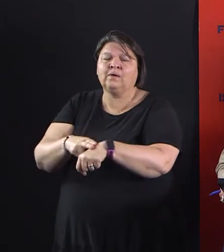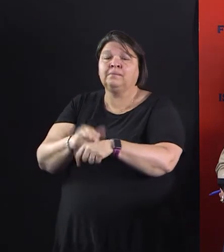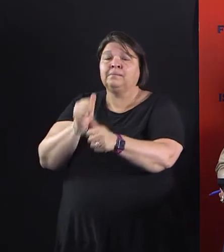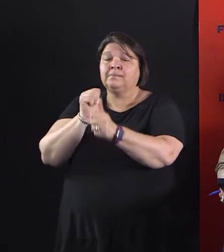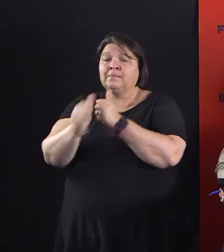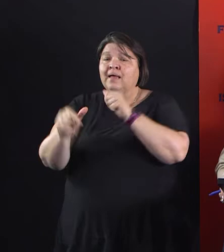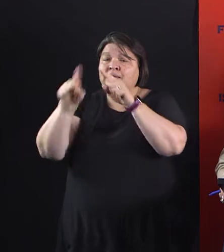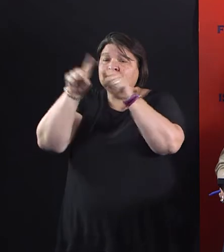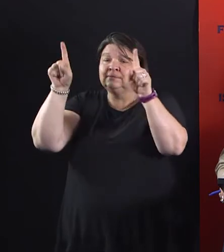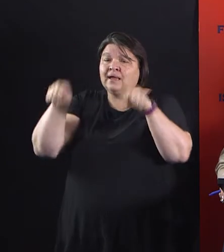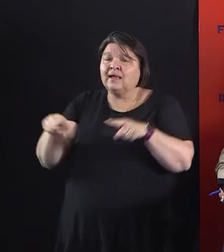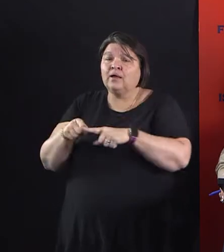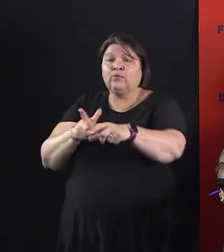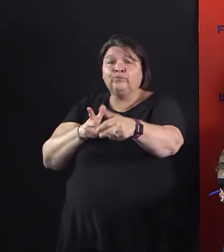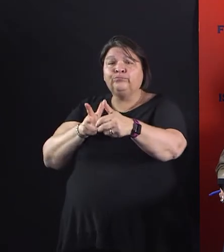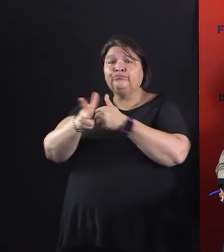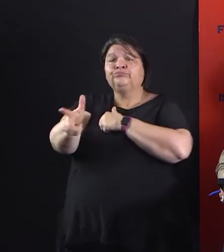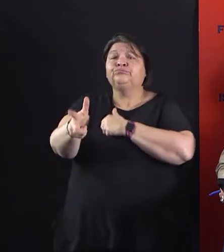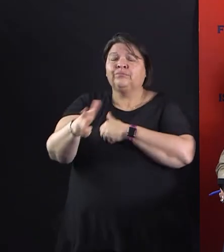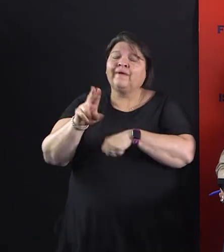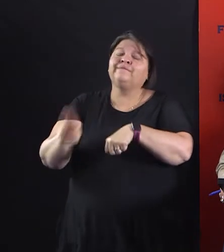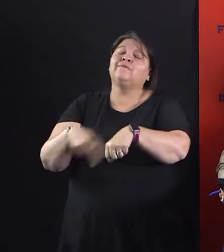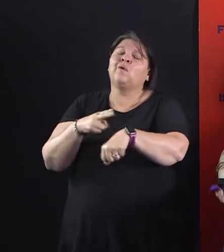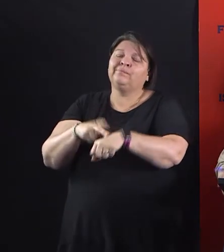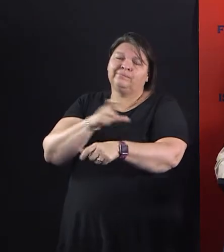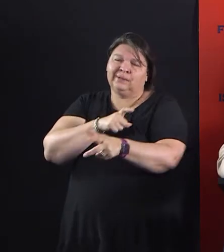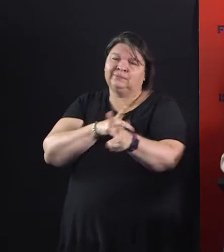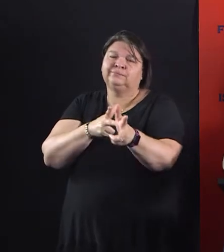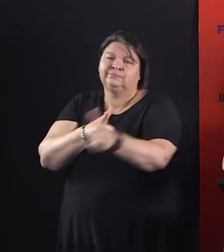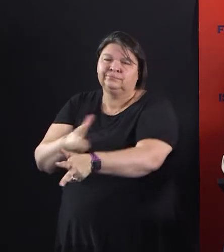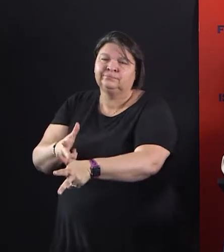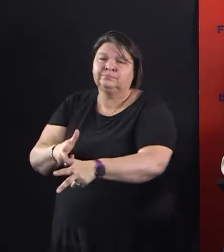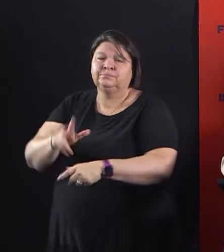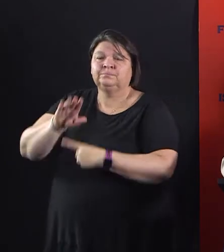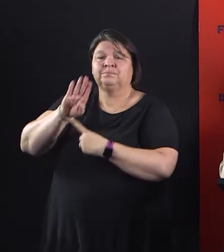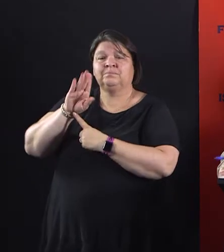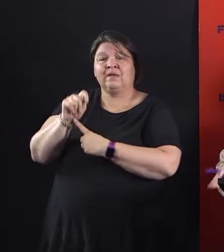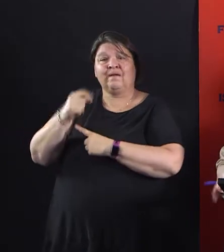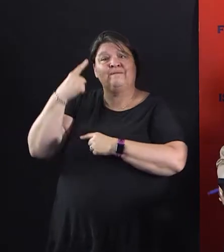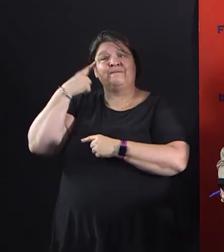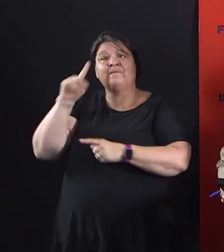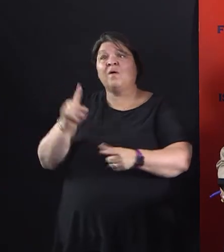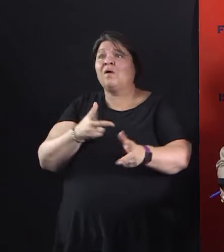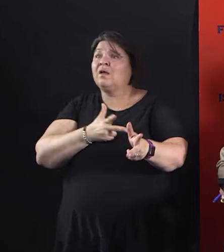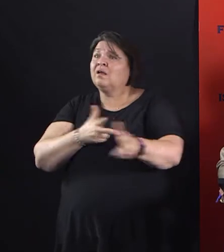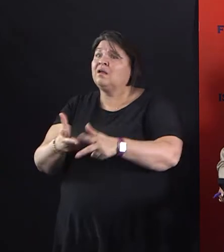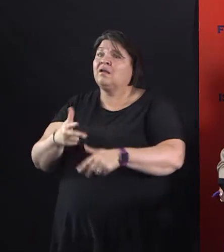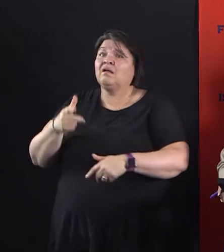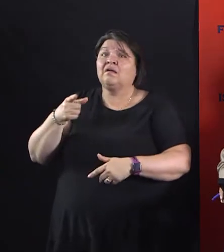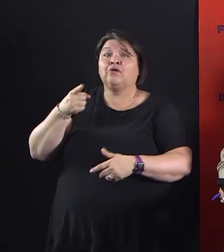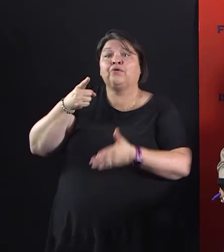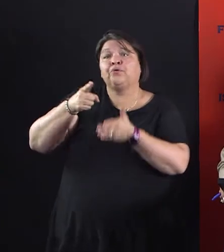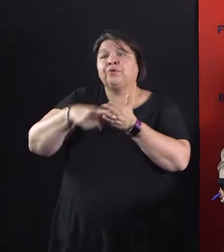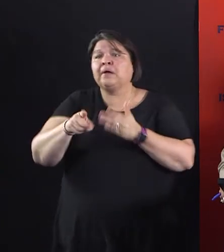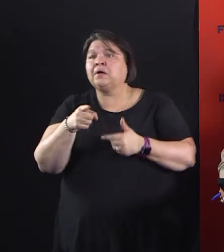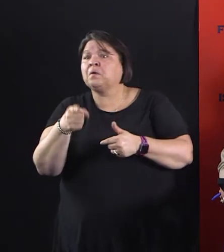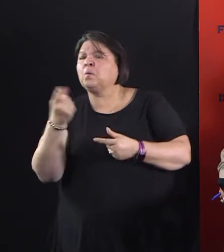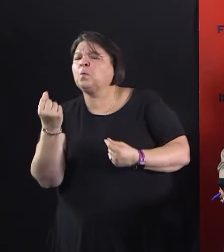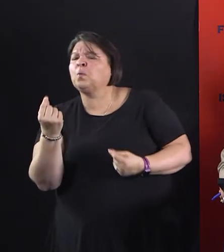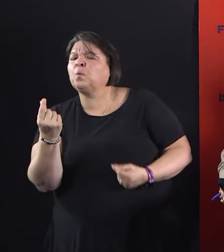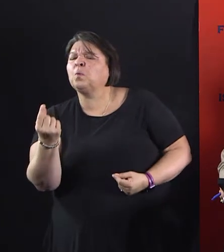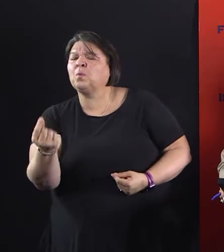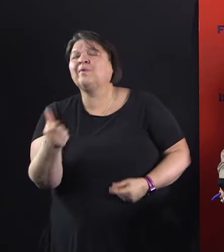¿los oficiales del Departamento de Policía nos van a estar deteniendo nada más por estar en la calle? Y la respuesta de la alcaldesa